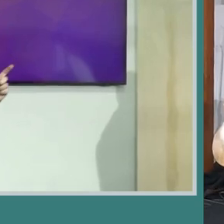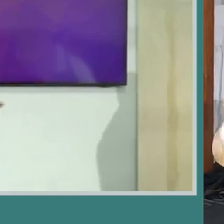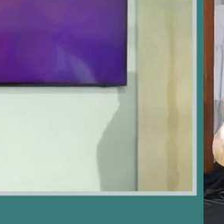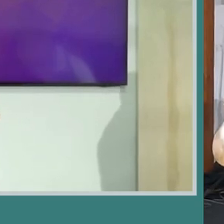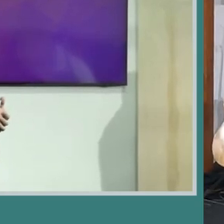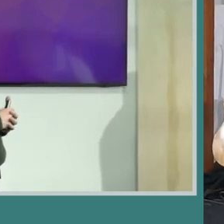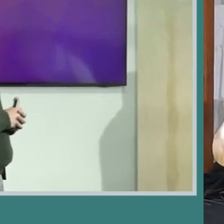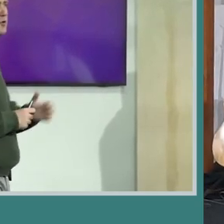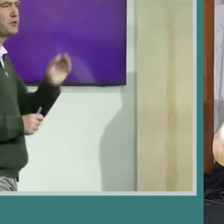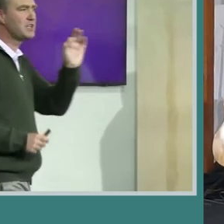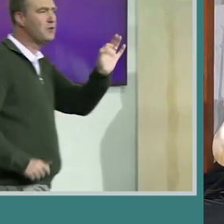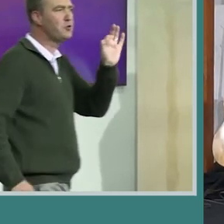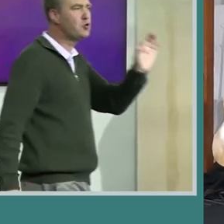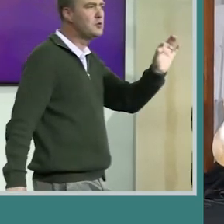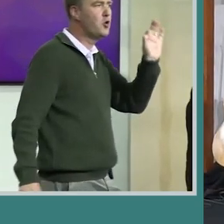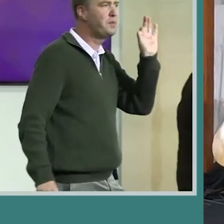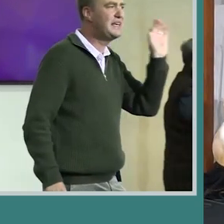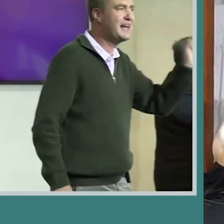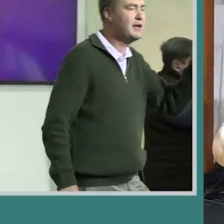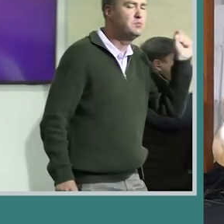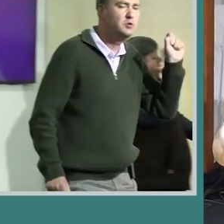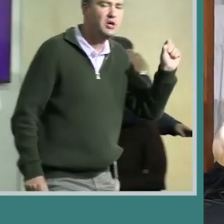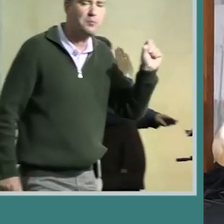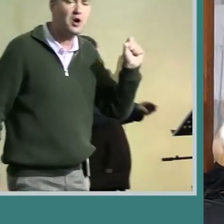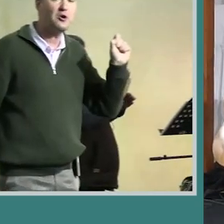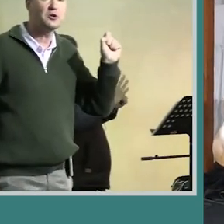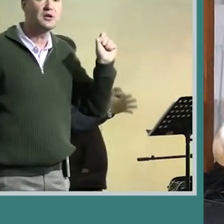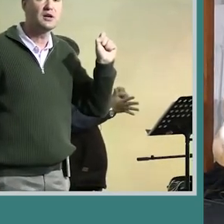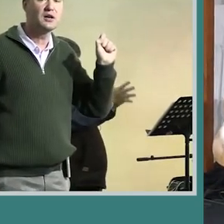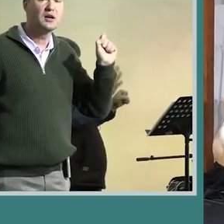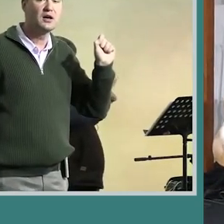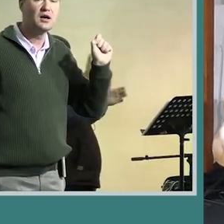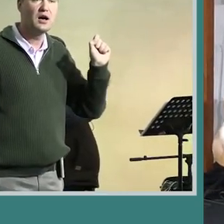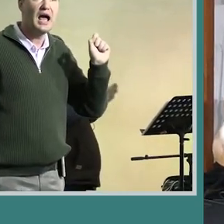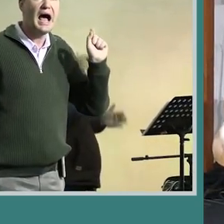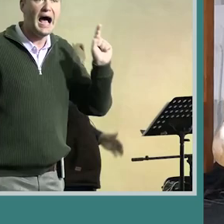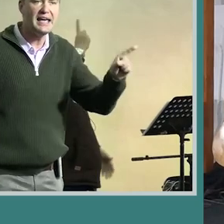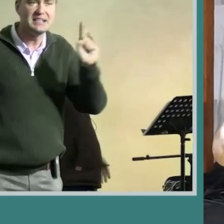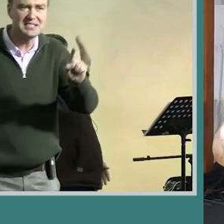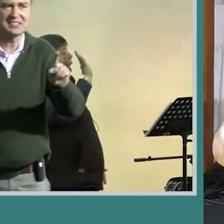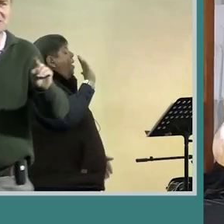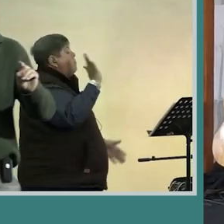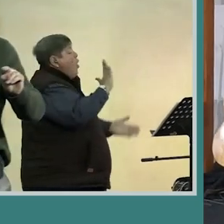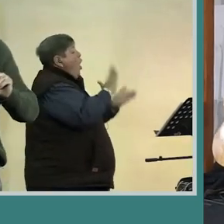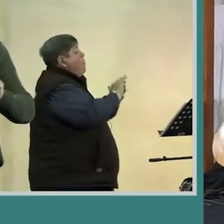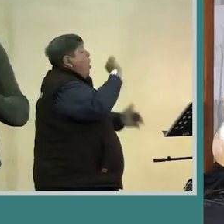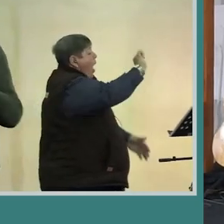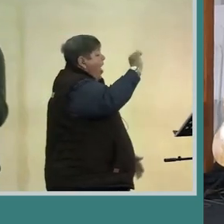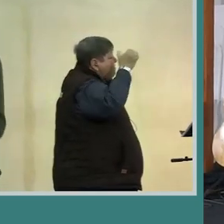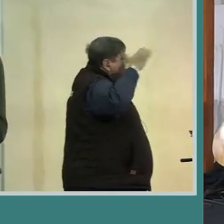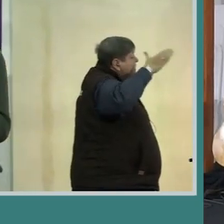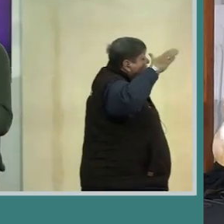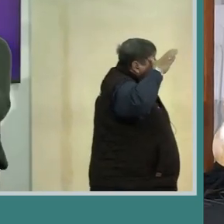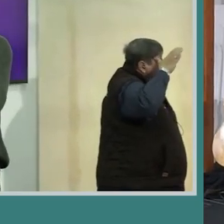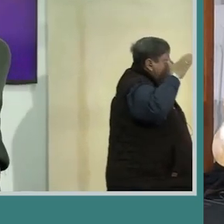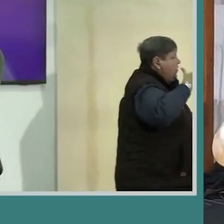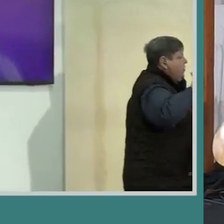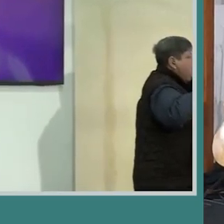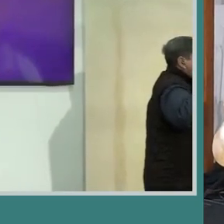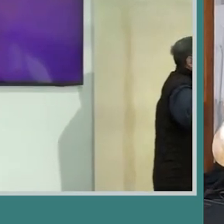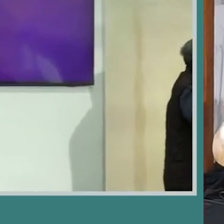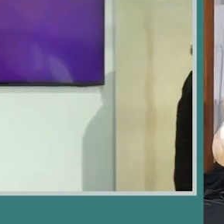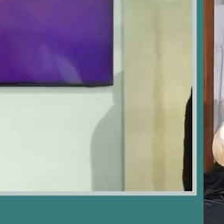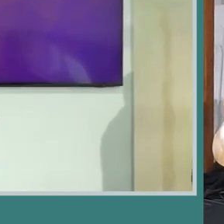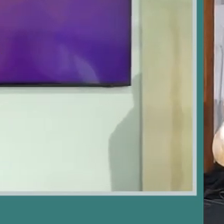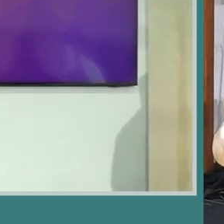spreke 3 vers 5 sê Salomo vertrouwe volkome op die Heere en moe nie op jou eie in sig te staat maak ons moe nie ons moet juist